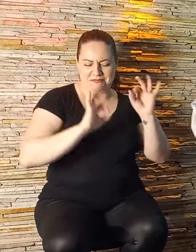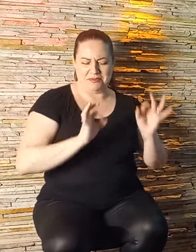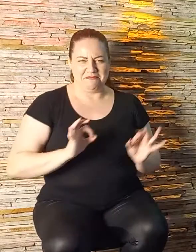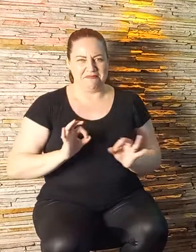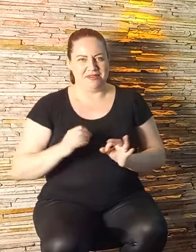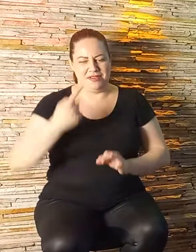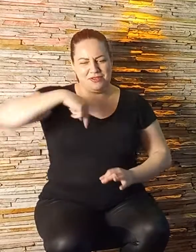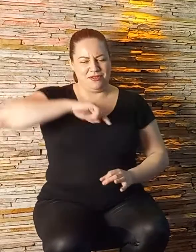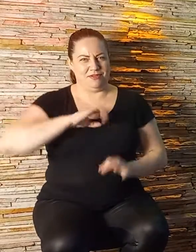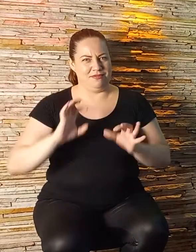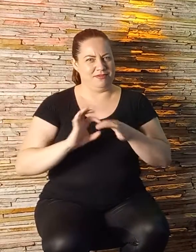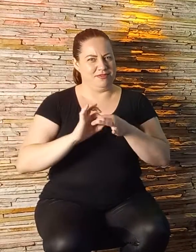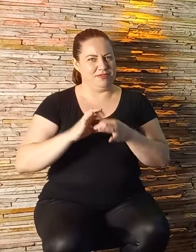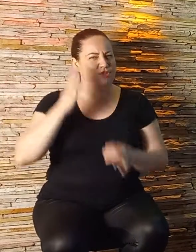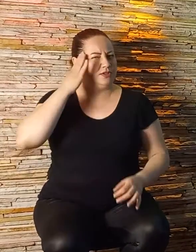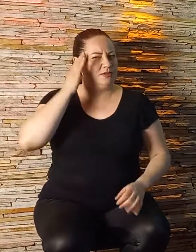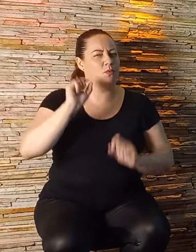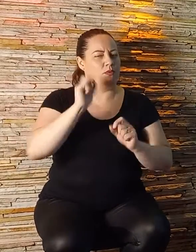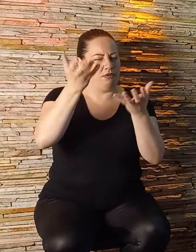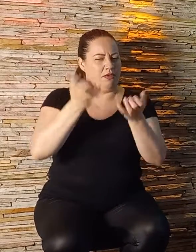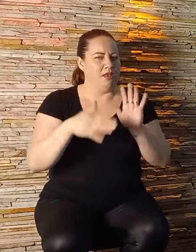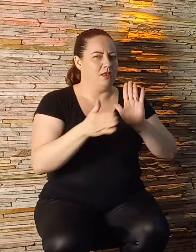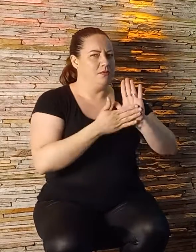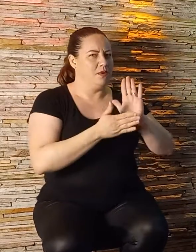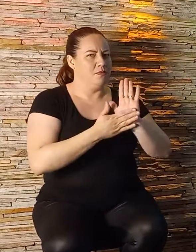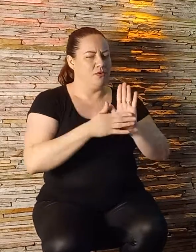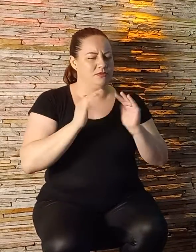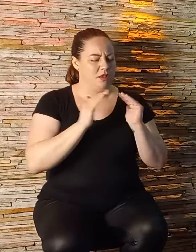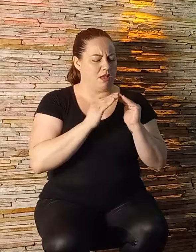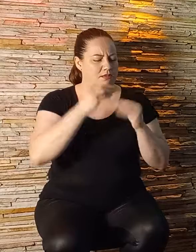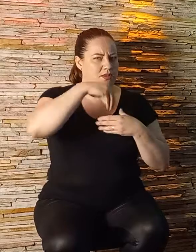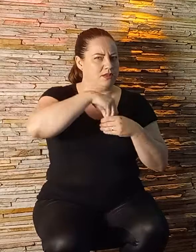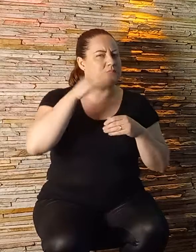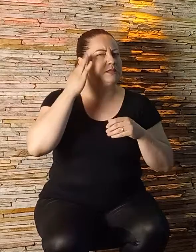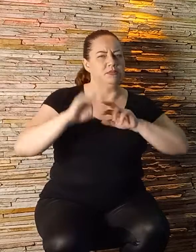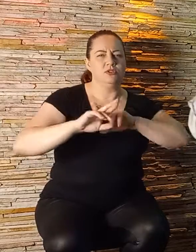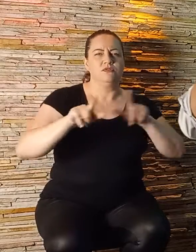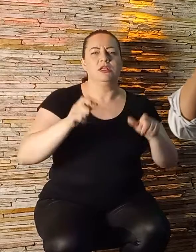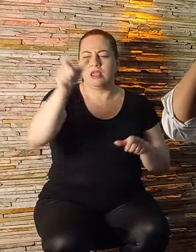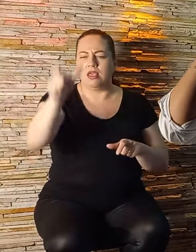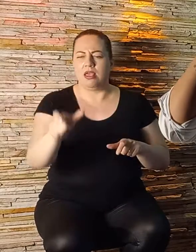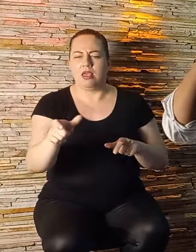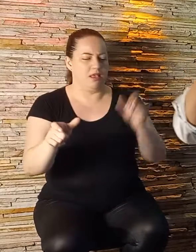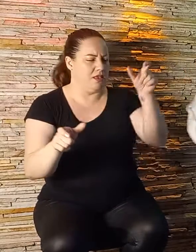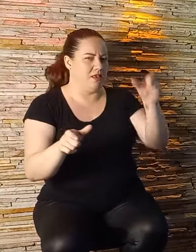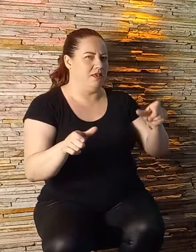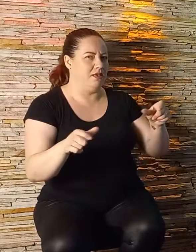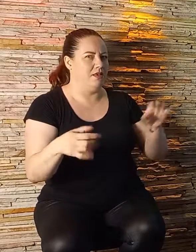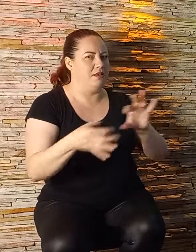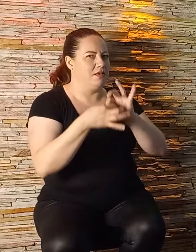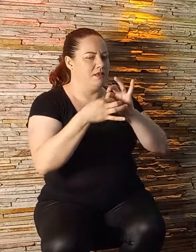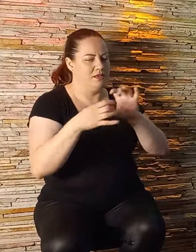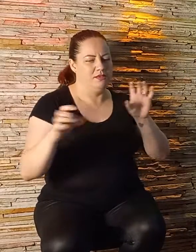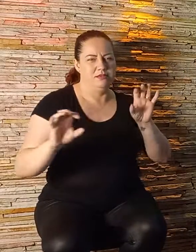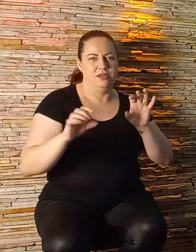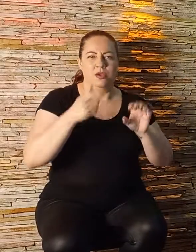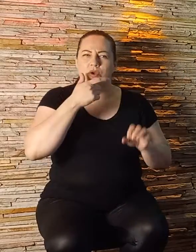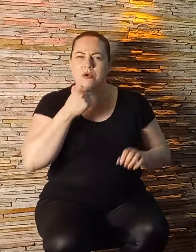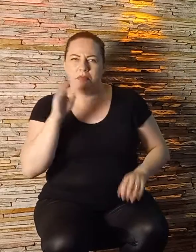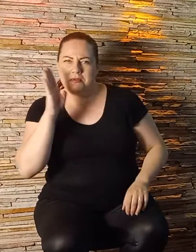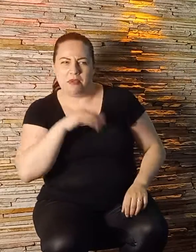beck drinque bom minha frente Hardcore já cabelo tem a causa passar em nossa casa sabe bem a diferença de quem tá no Game é diferente cria as Entre Anjos e